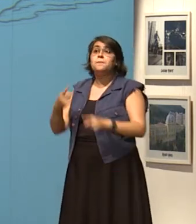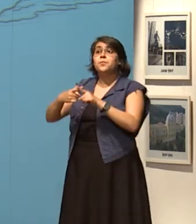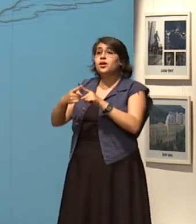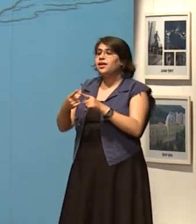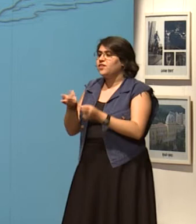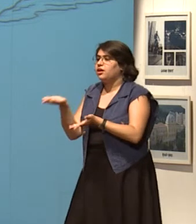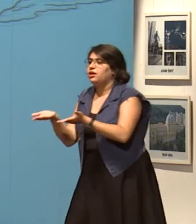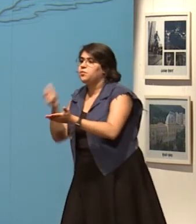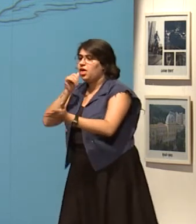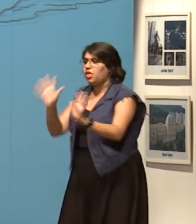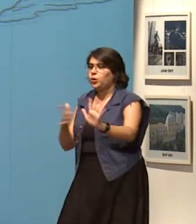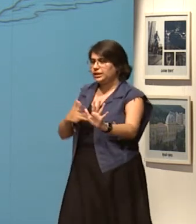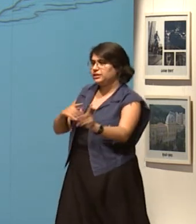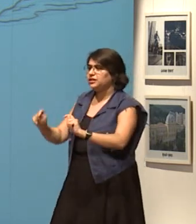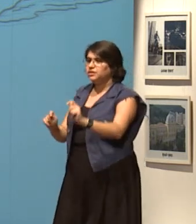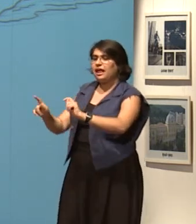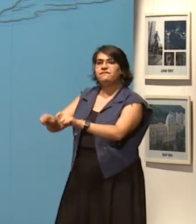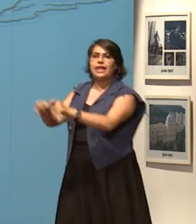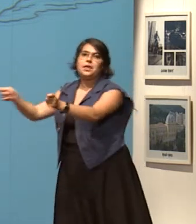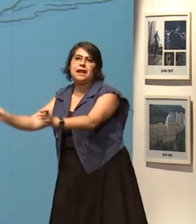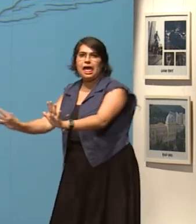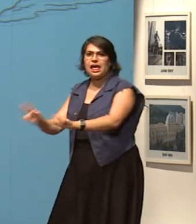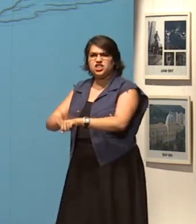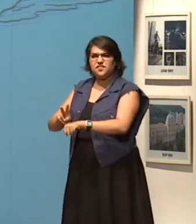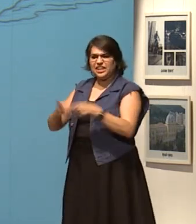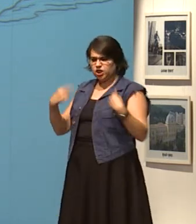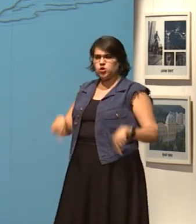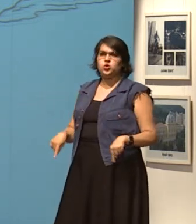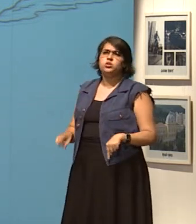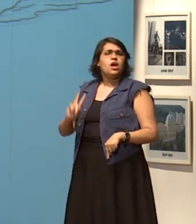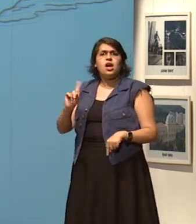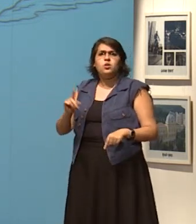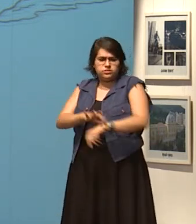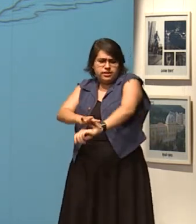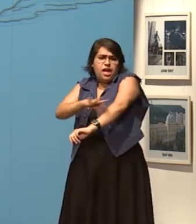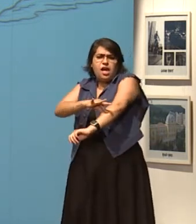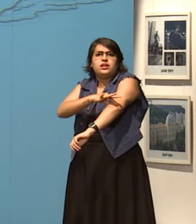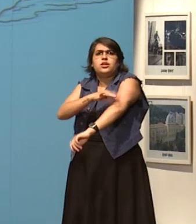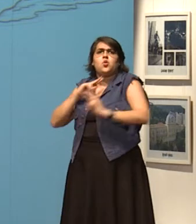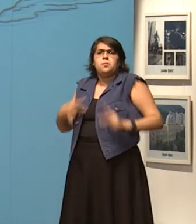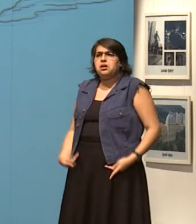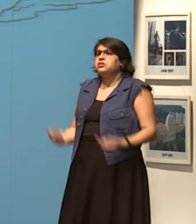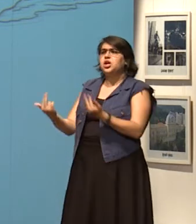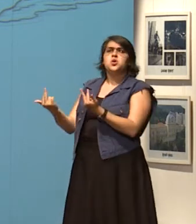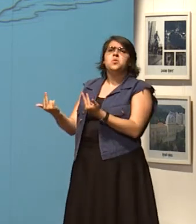que esconde isso, porque você, ai, coitada, ela é frágil, peraí, eu tenho que colocar uma capa aqui. Não, mulher de carne e osso é